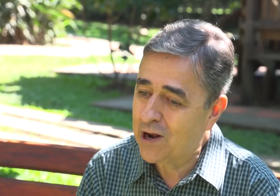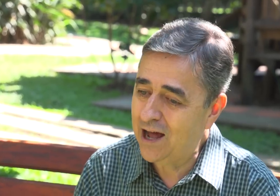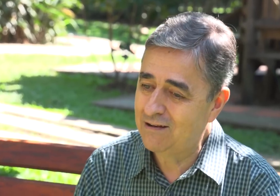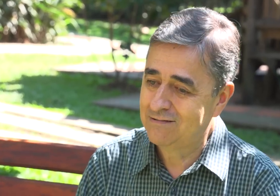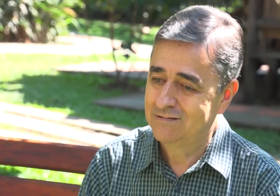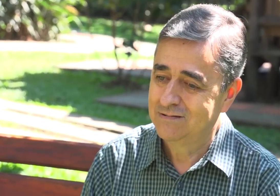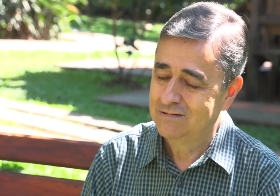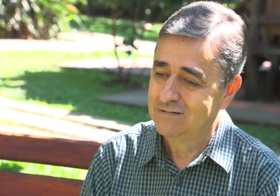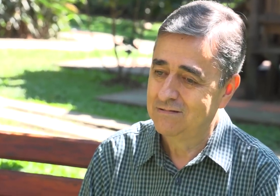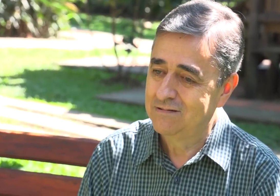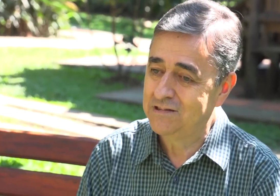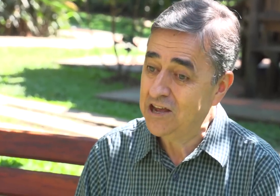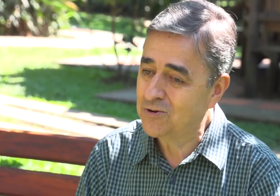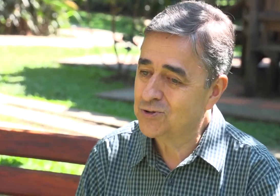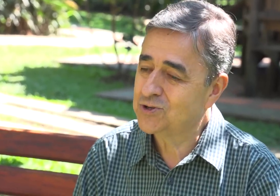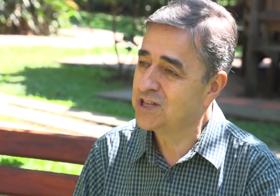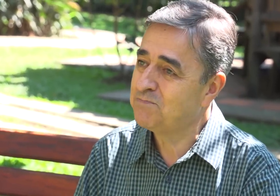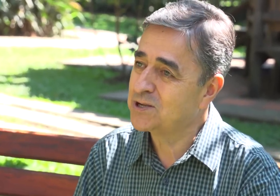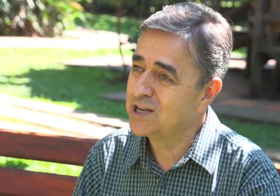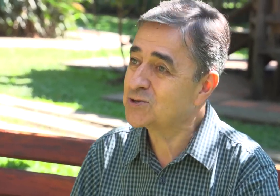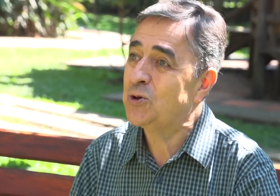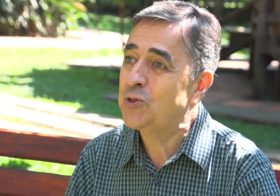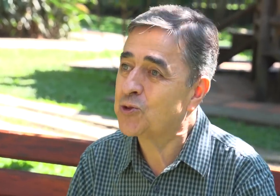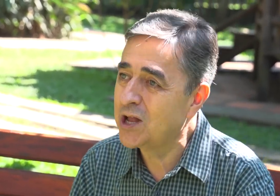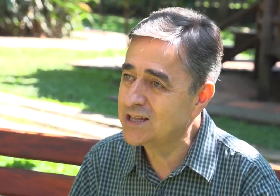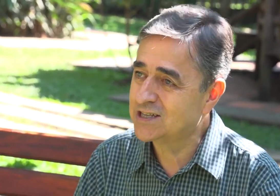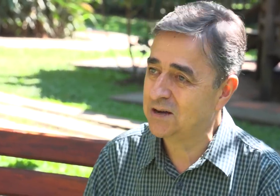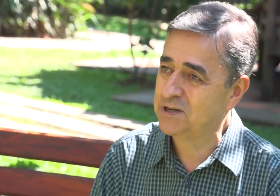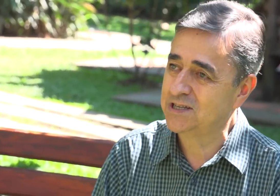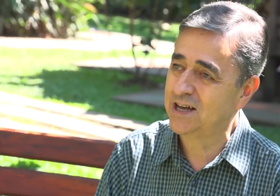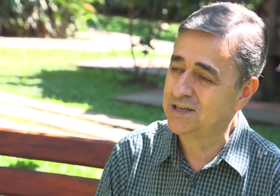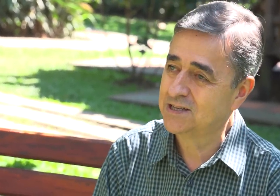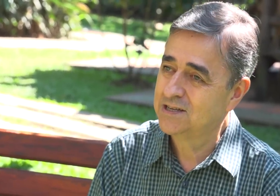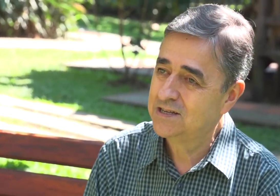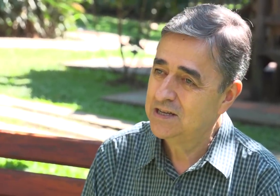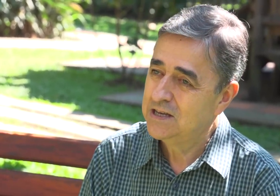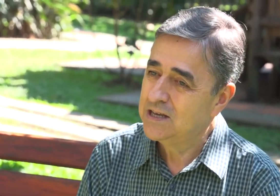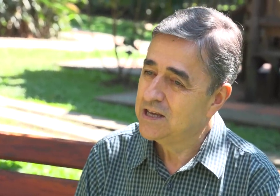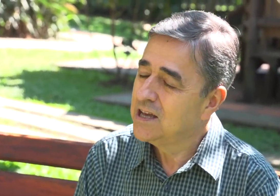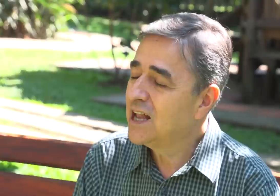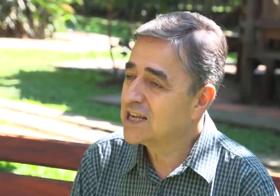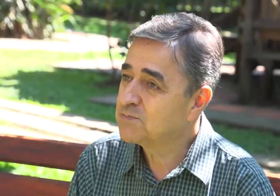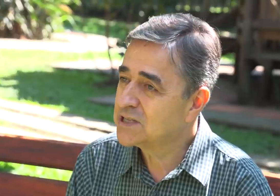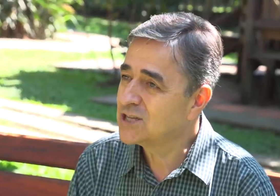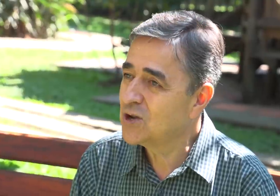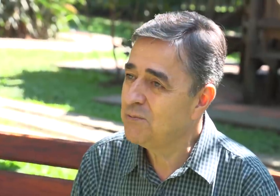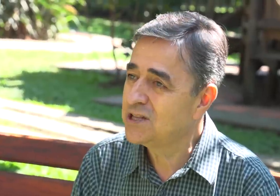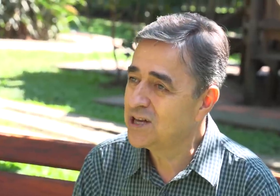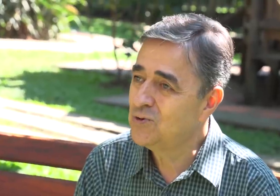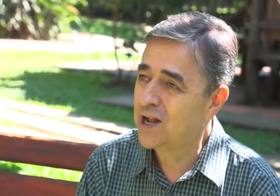laboral de inclusión de personas con todas las discapacidades. Y la respuesta es solamente una.